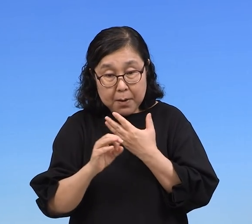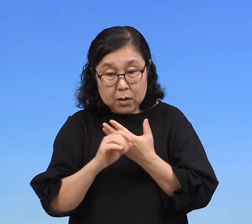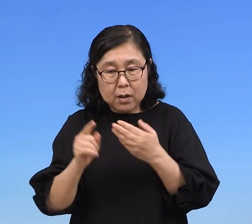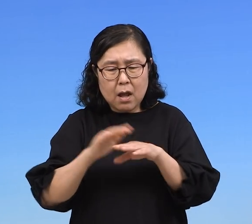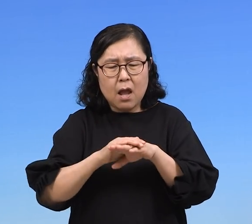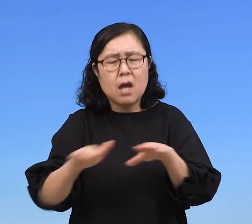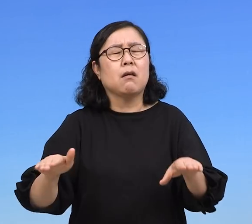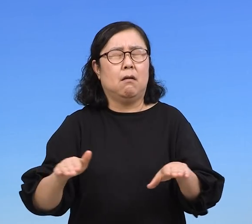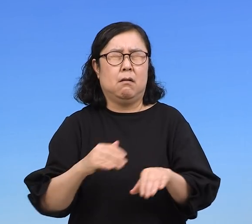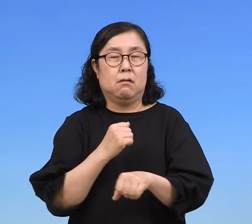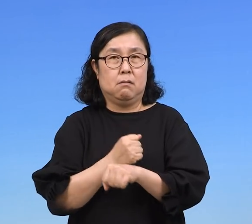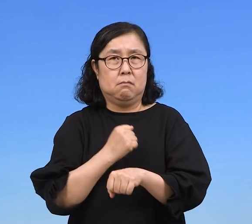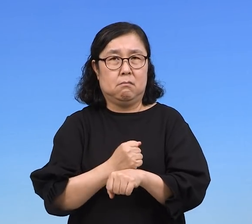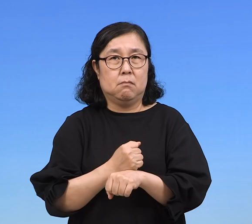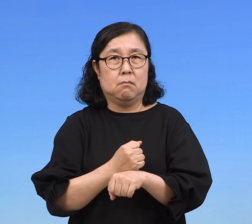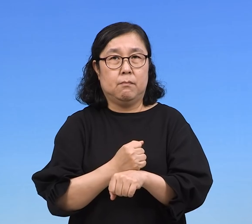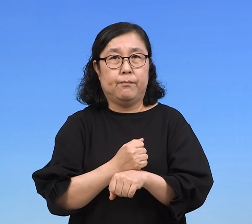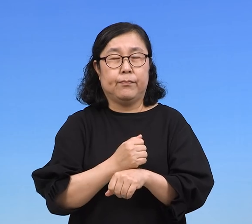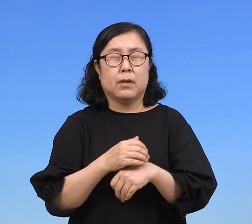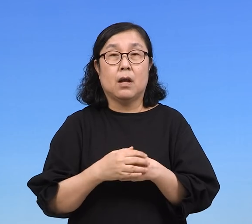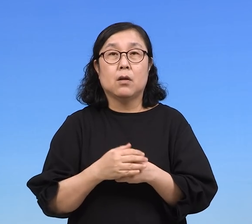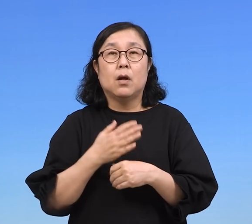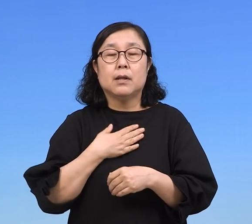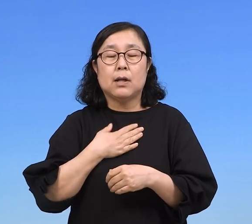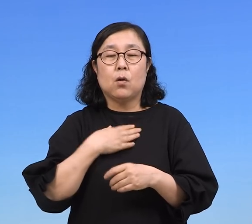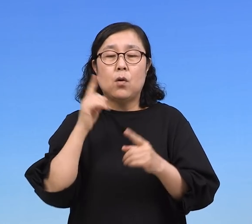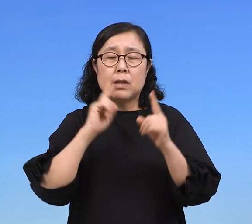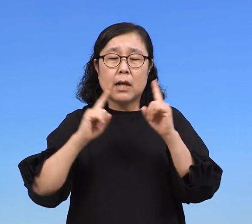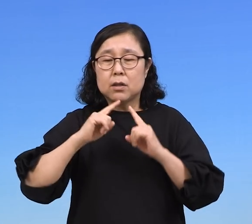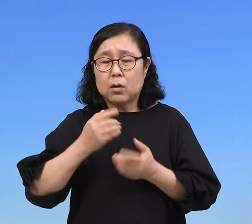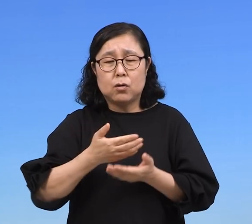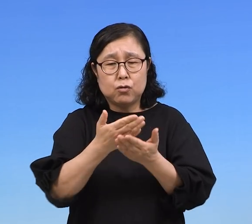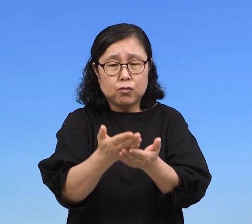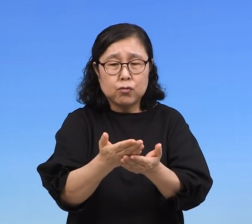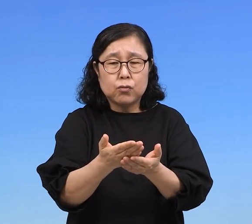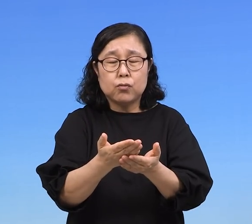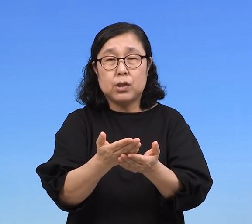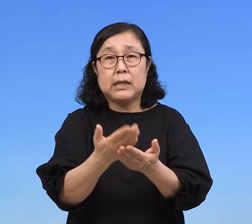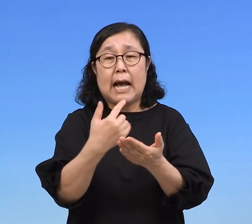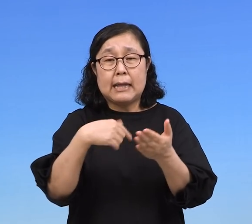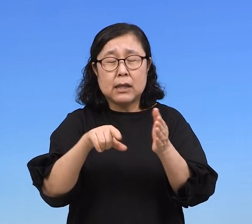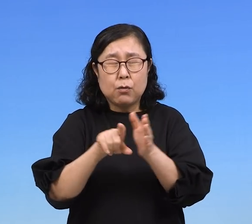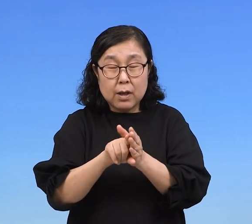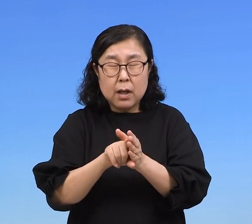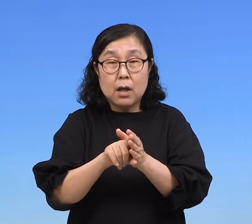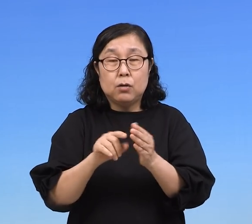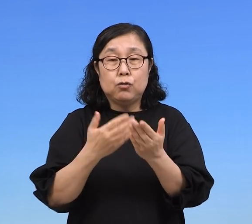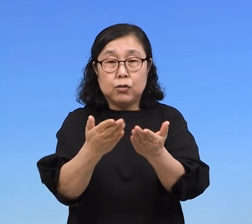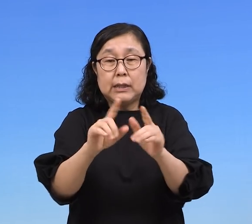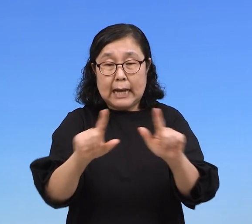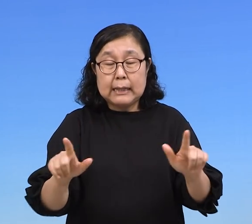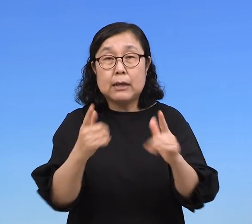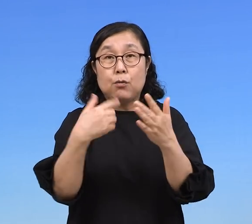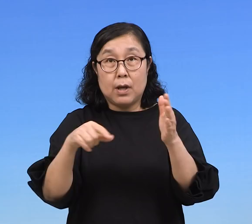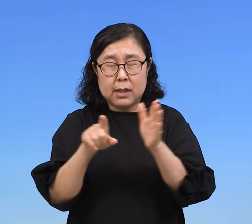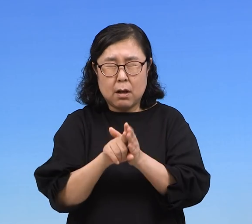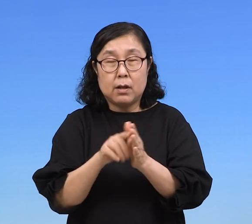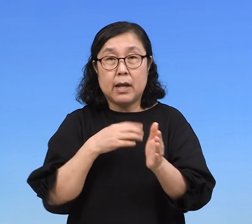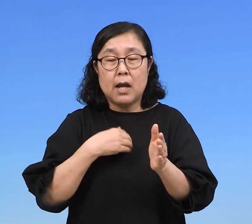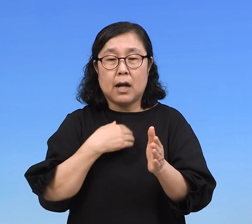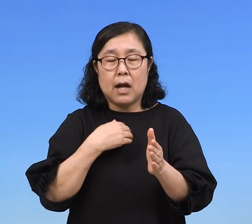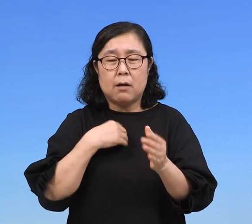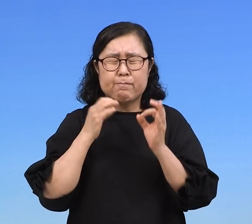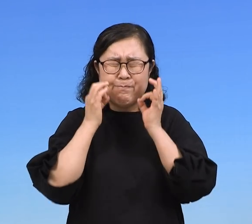저도 할 수 있는 대로 우리 성도님들에게 상처 드리는 일 하지 않으려고 정말로 애를 많이 쓰거든요. 왜